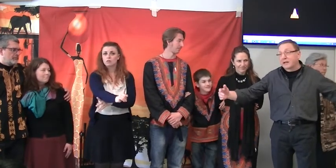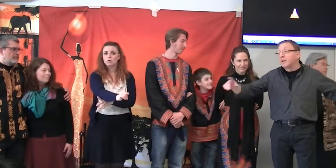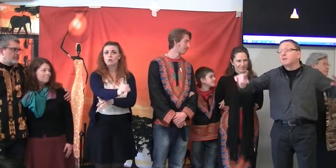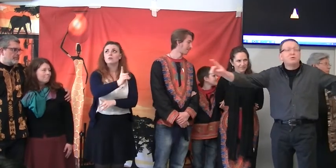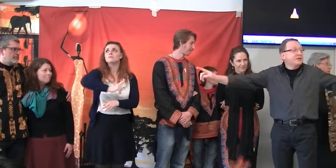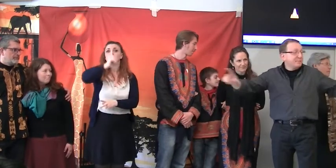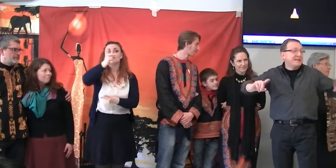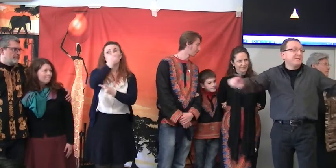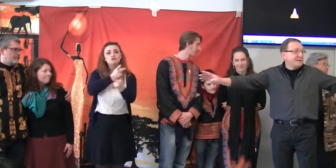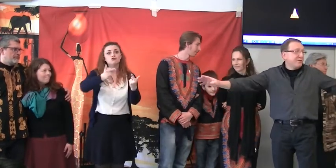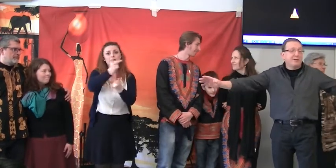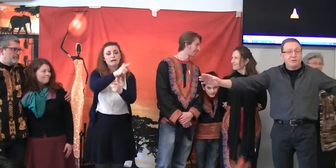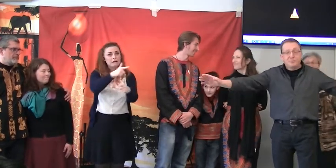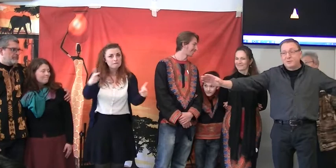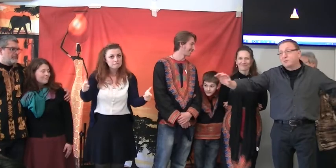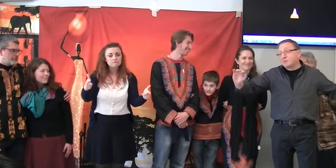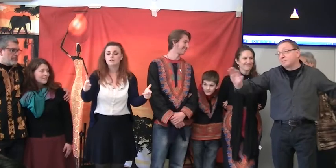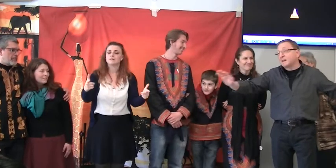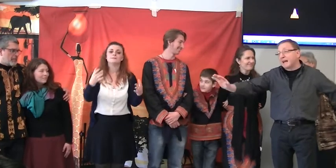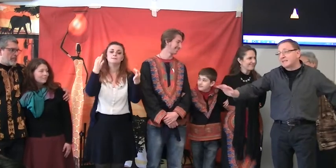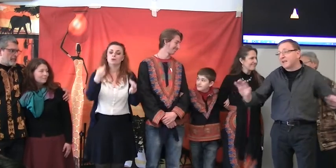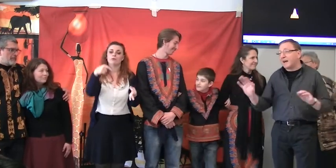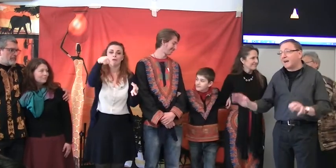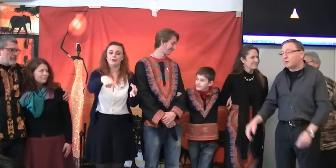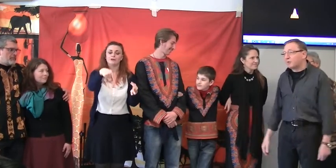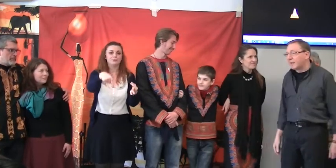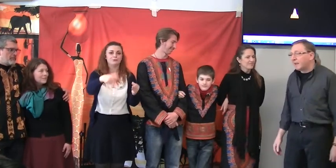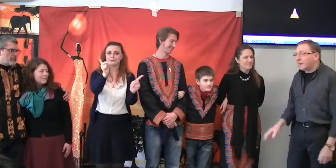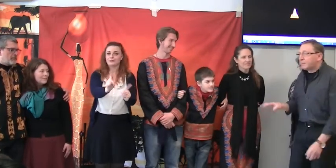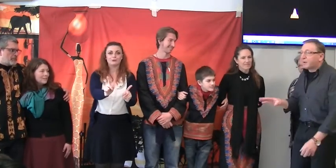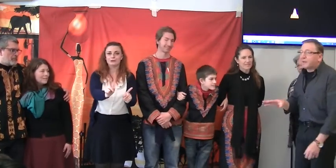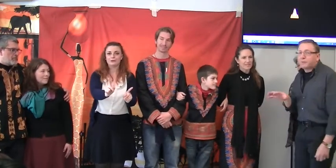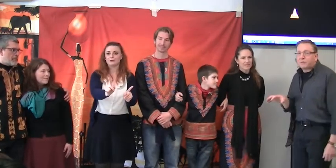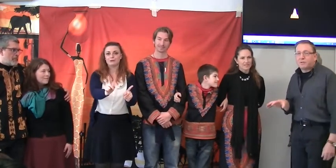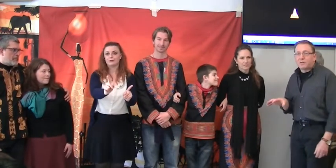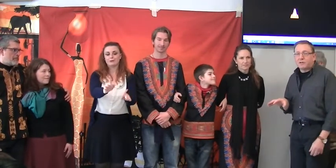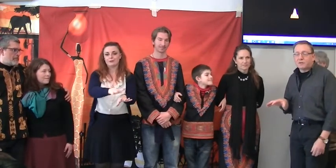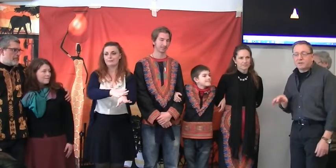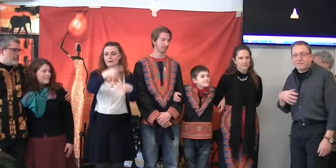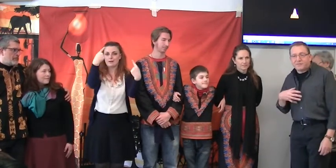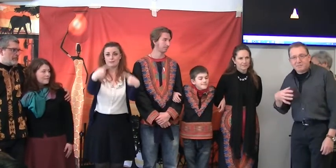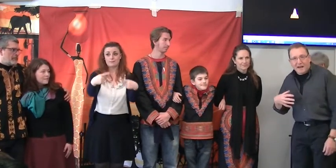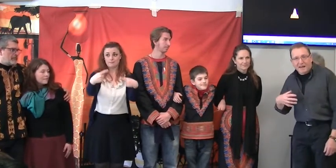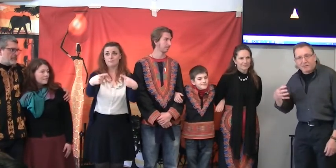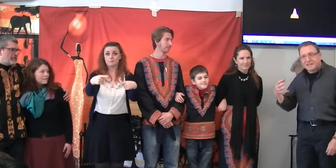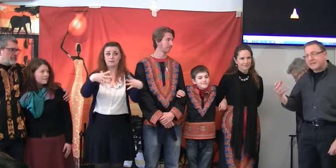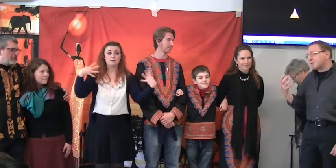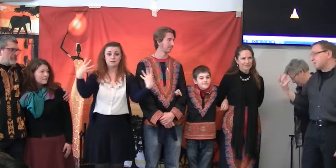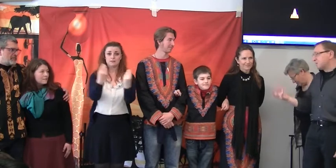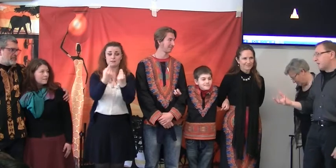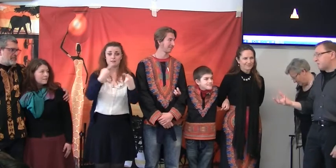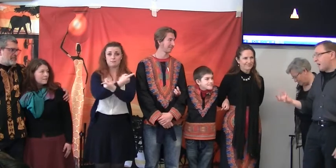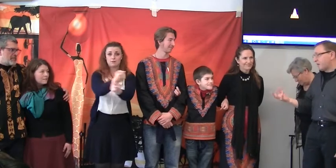del genere, non ci sarebbe stata questa cosa oggi. Per cui, grazie a loro. Per cui io voglio firmare